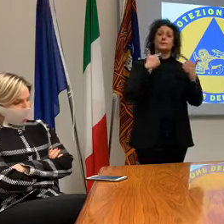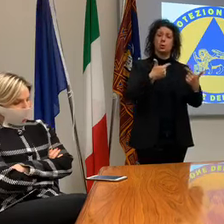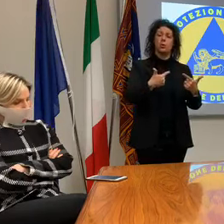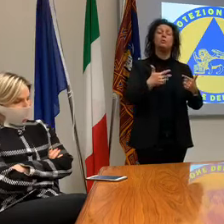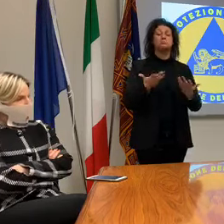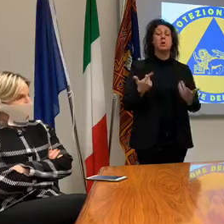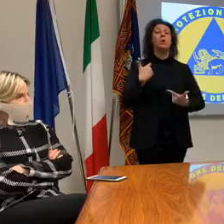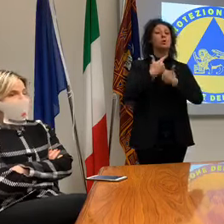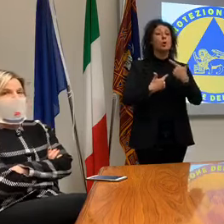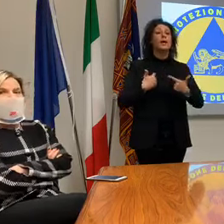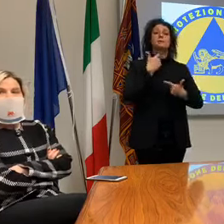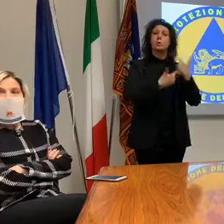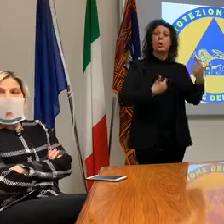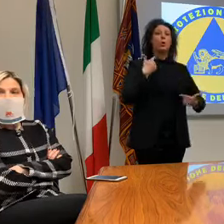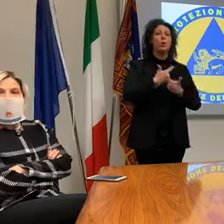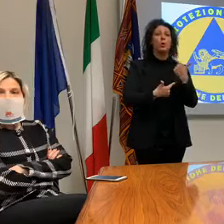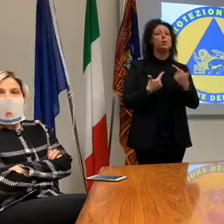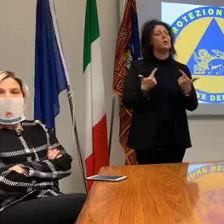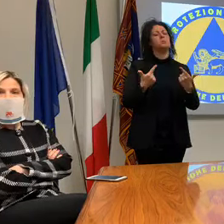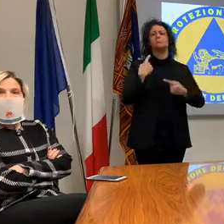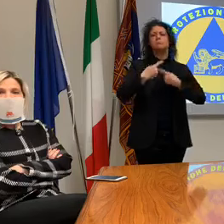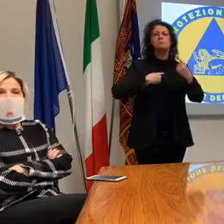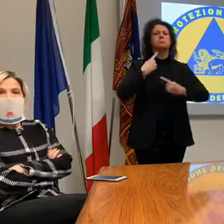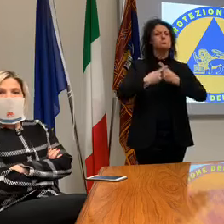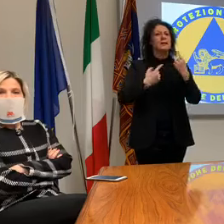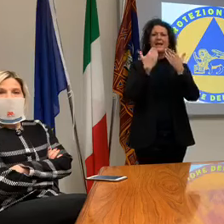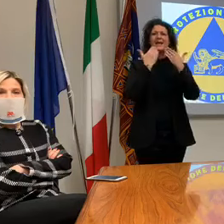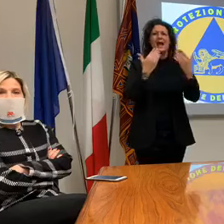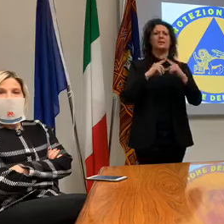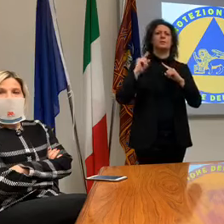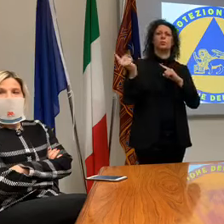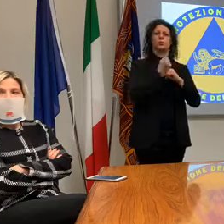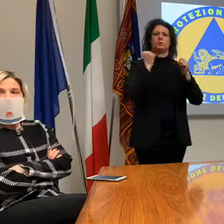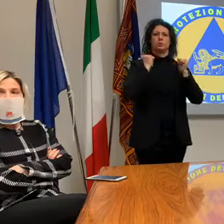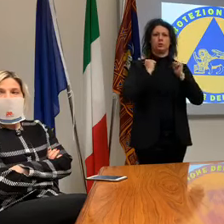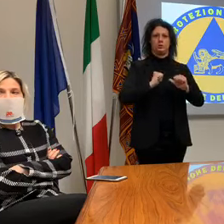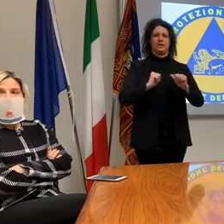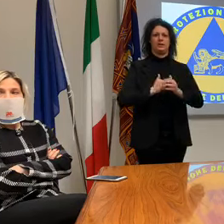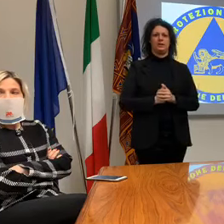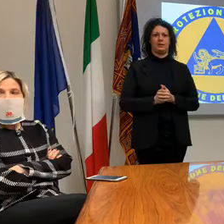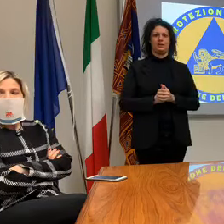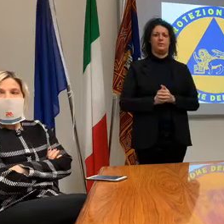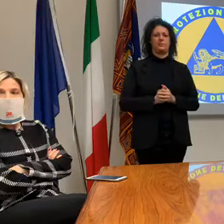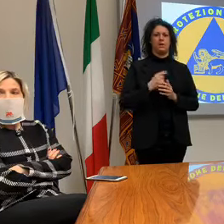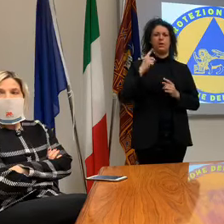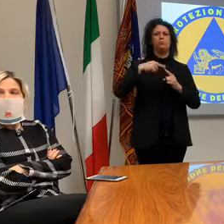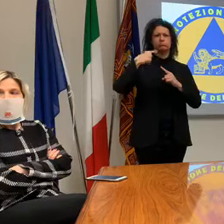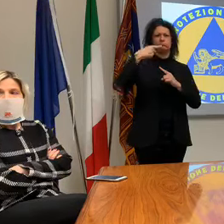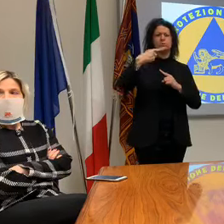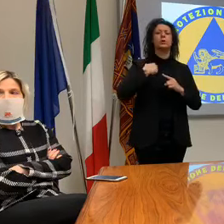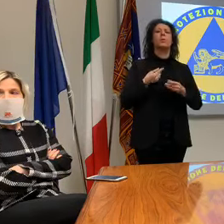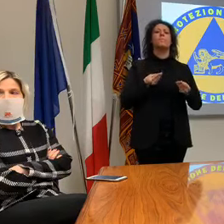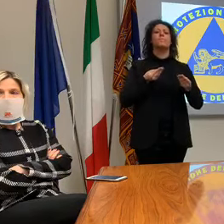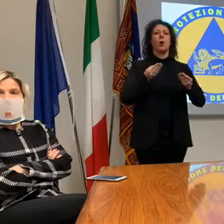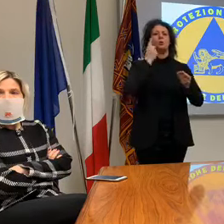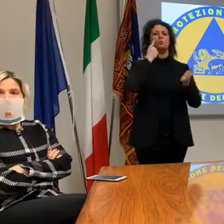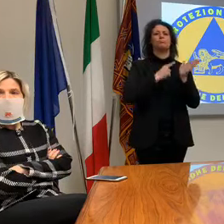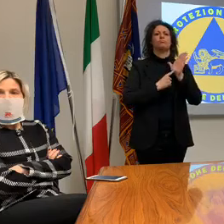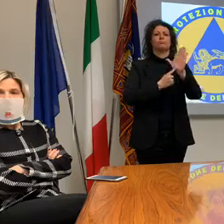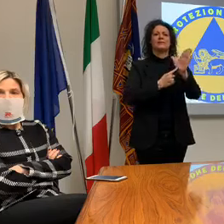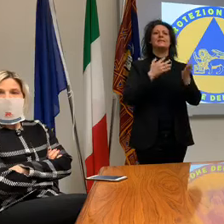e quindi ringrazio tutti i cittadini. Vi porterò qui una mattina lo stampato del conto corrente per far